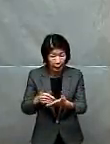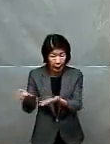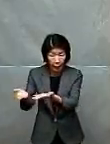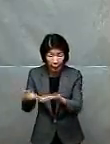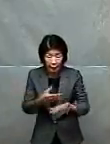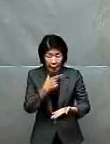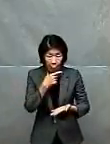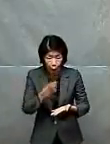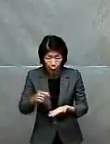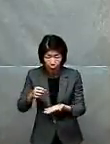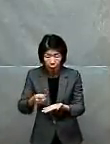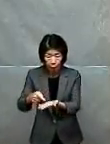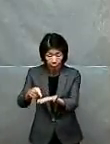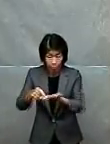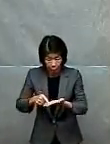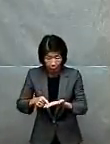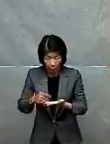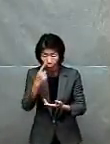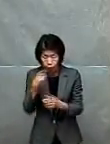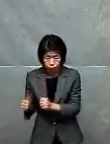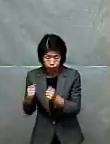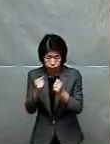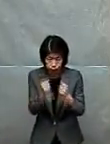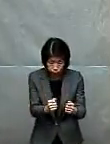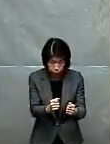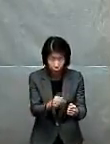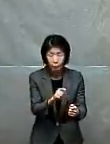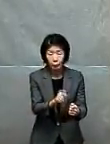こへ行きまして、そして、